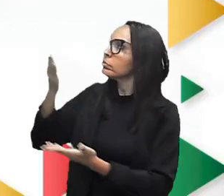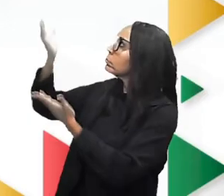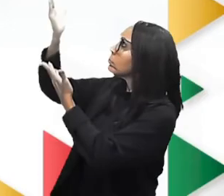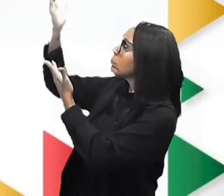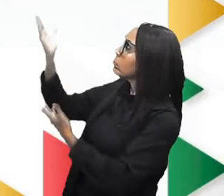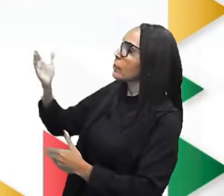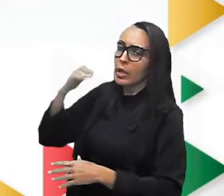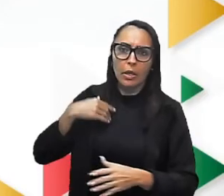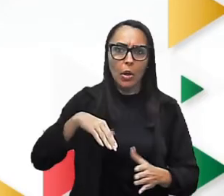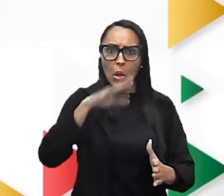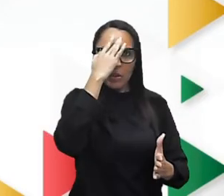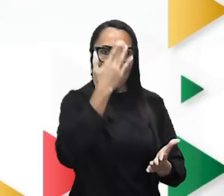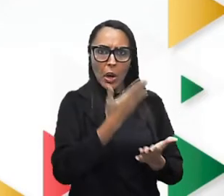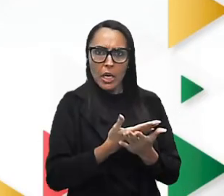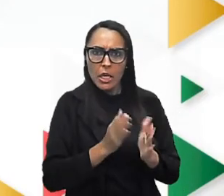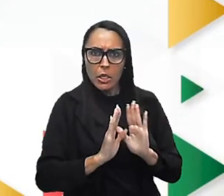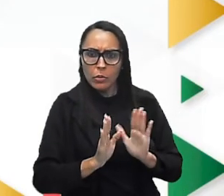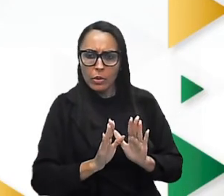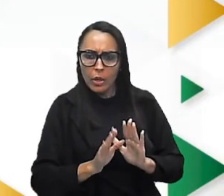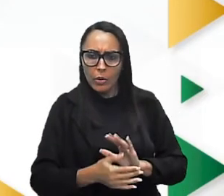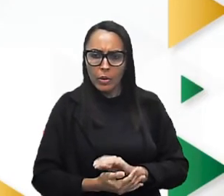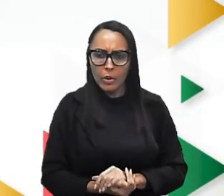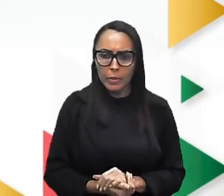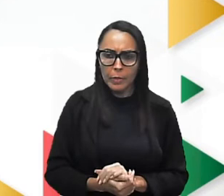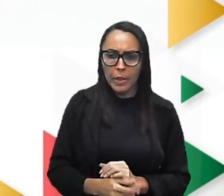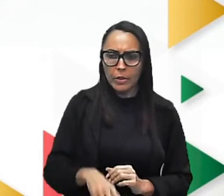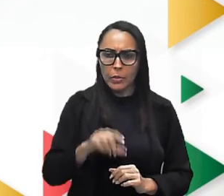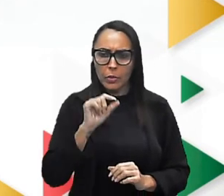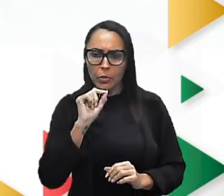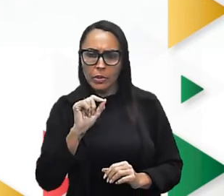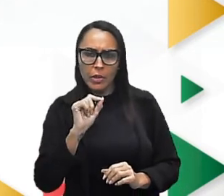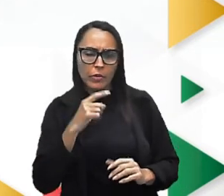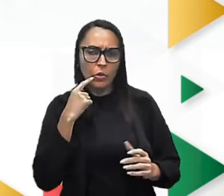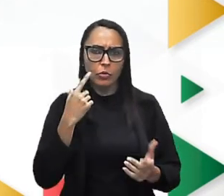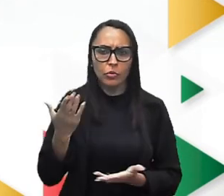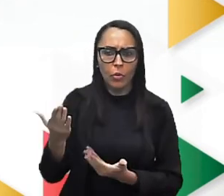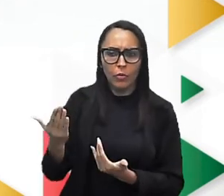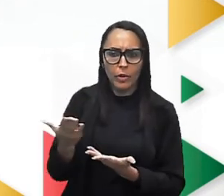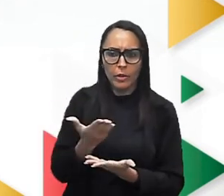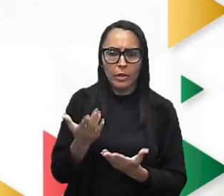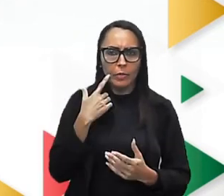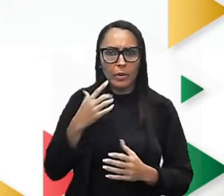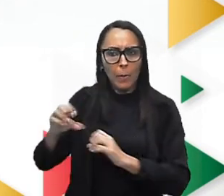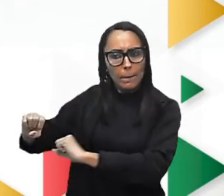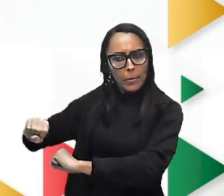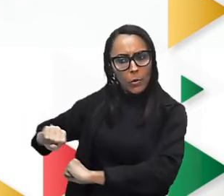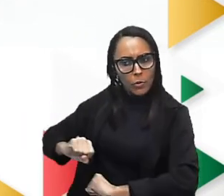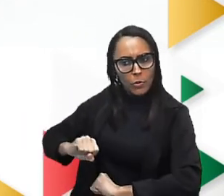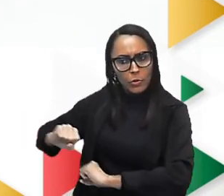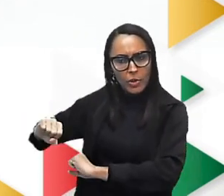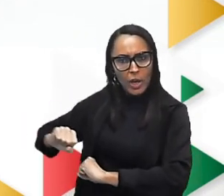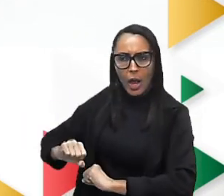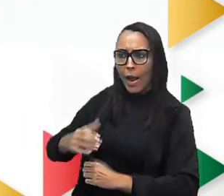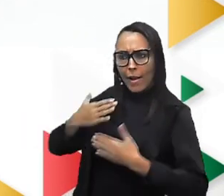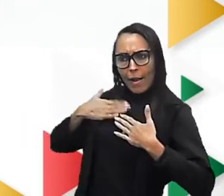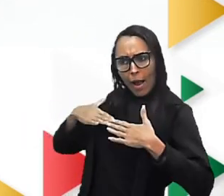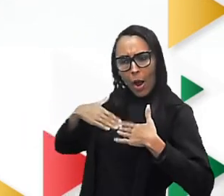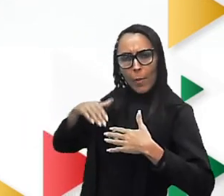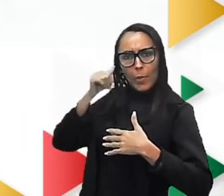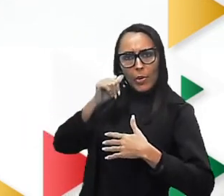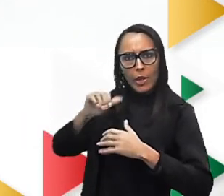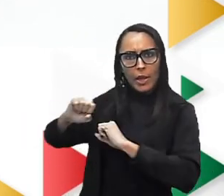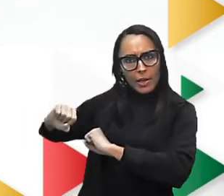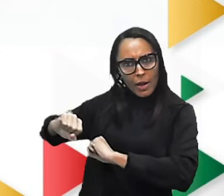acredito não, amiga. Um queima no shopping. Aí o marido puxa e diz: calma, mulher, é um incêndio.